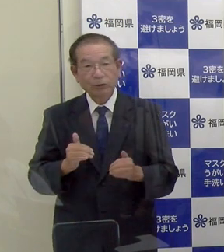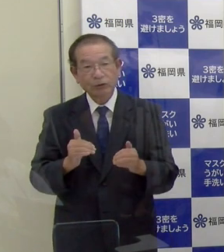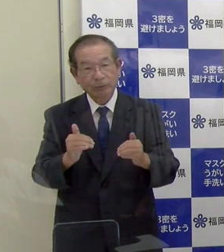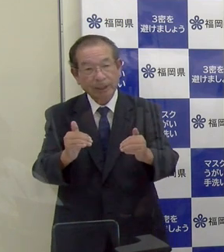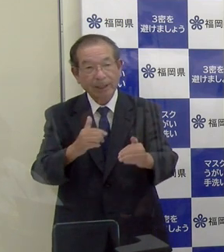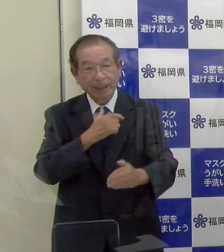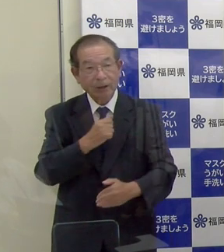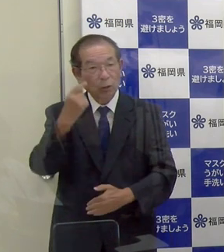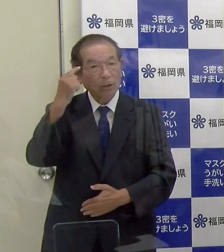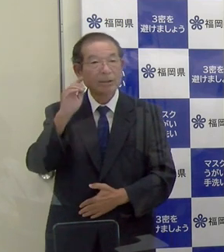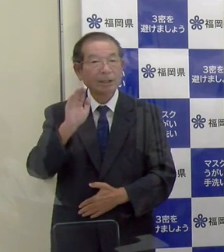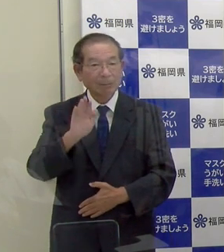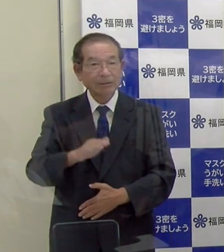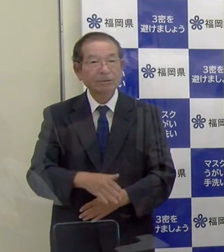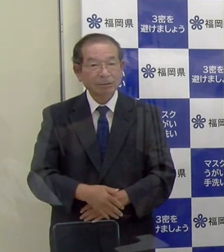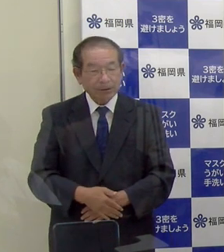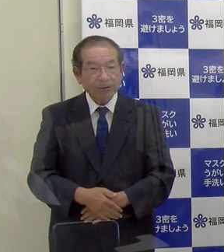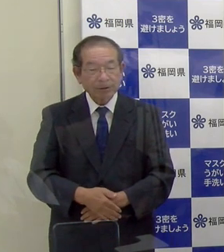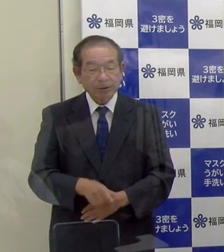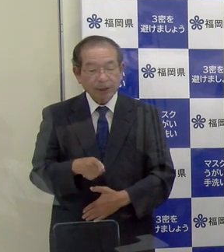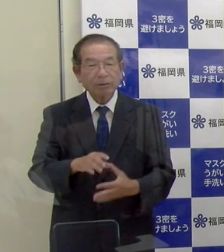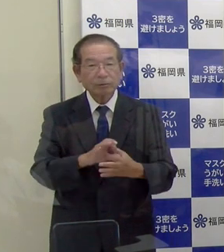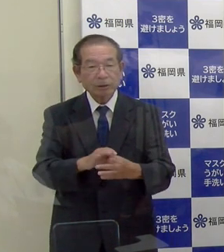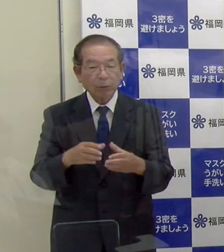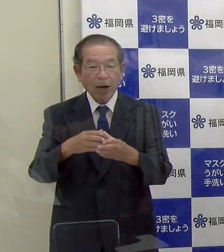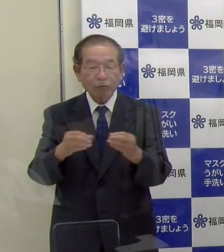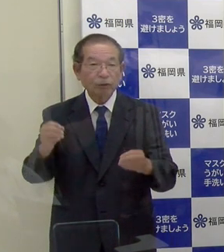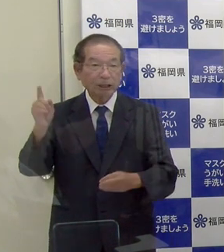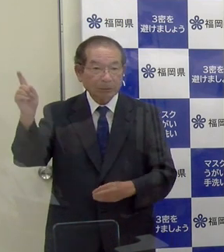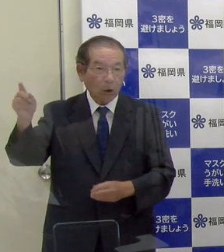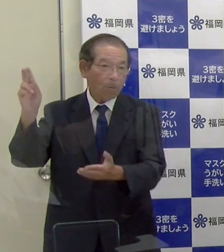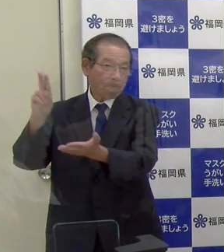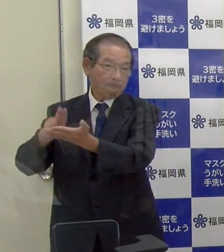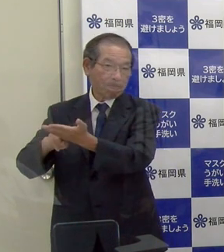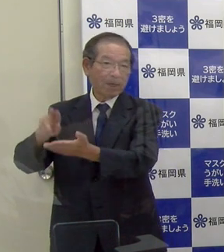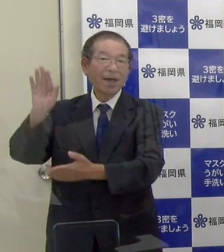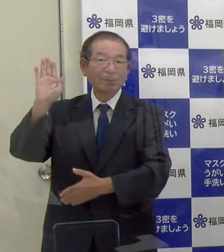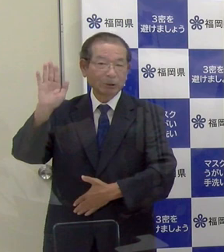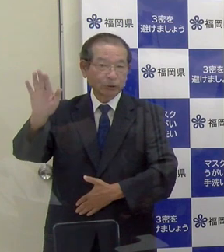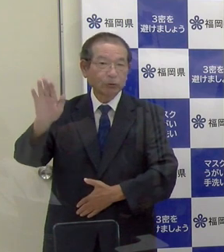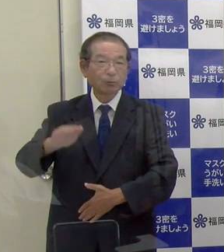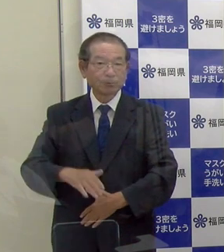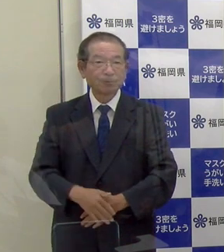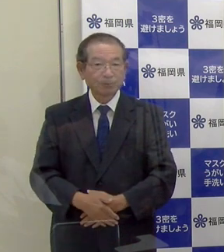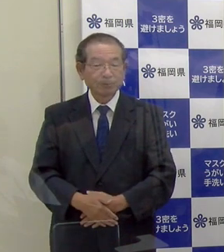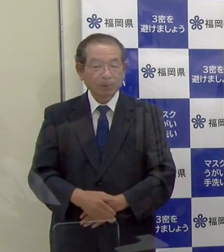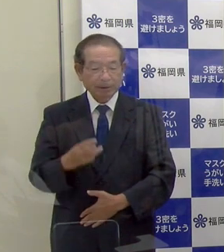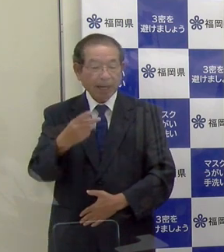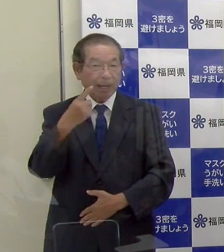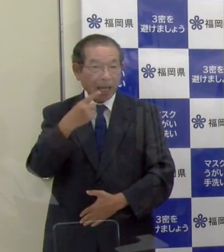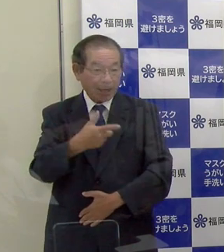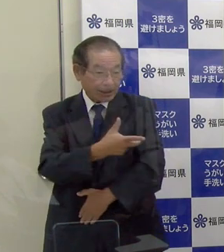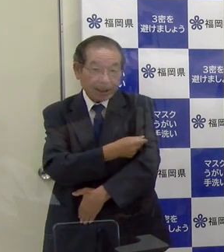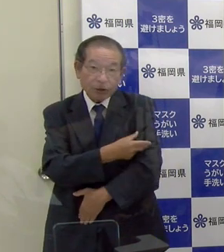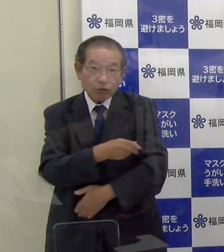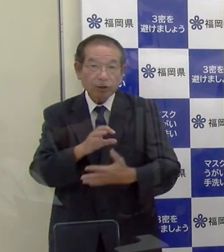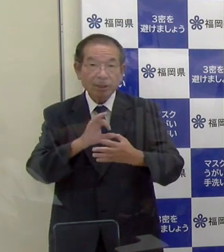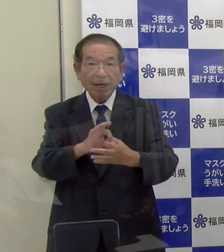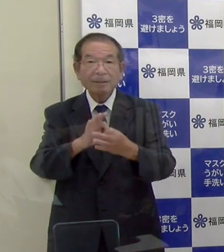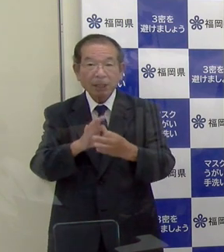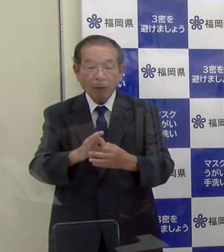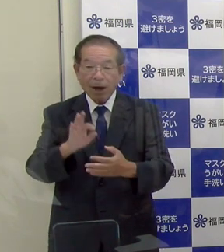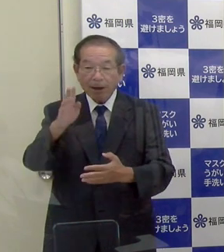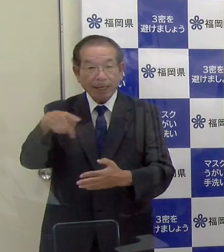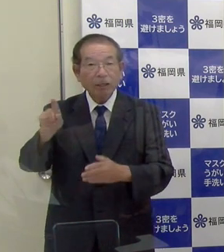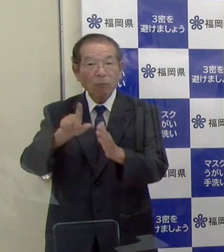いたしますこの点については国においても決定をされました3回目接種に関しましては